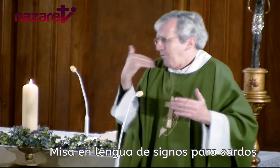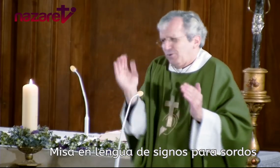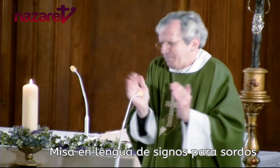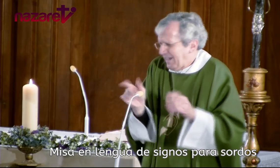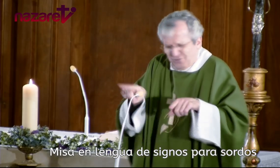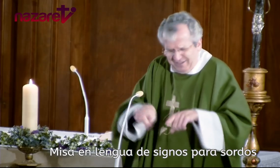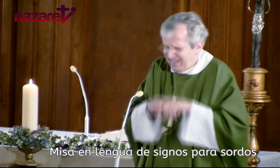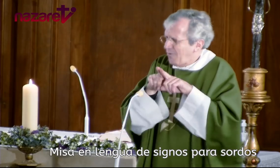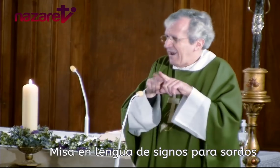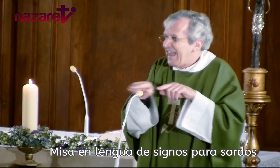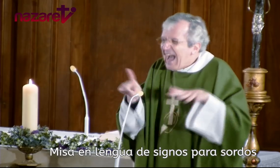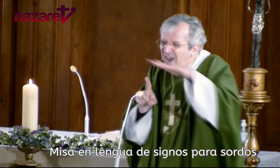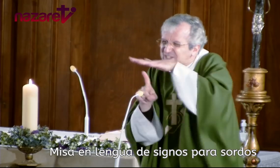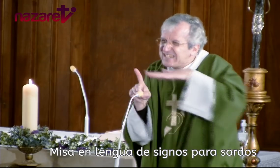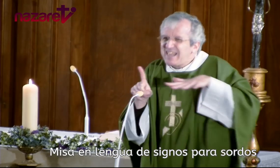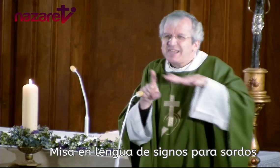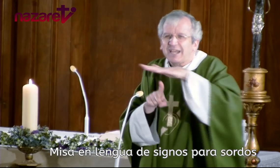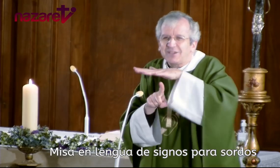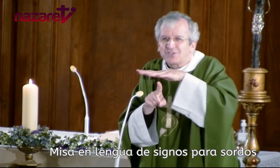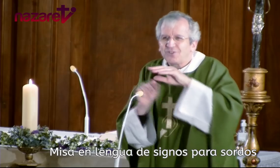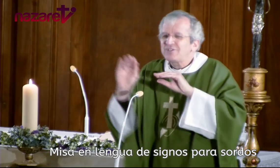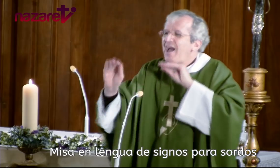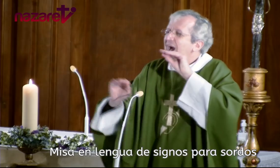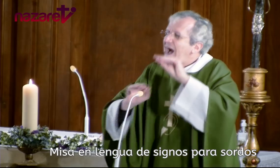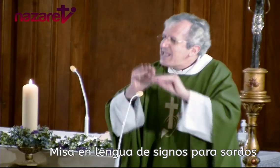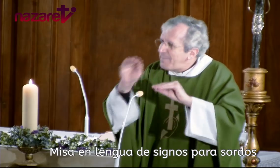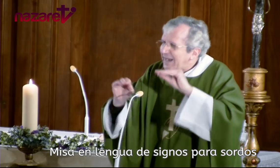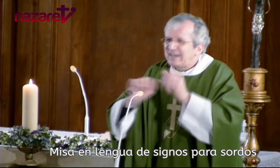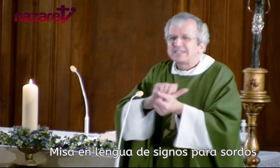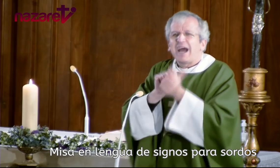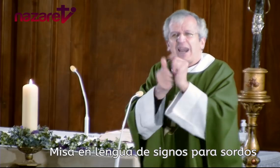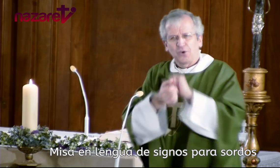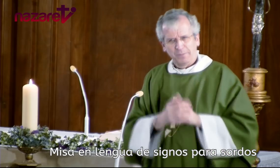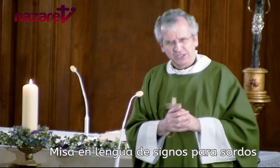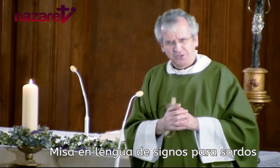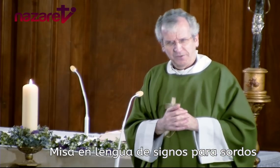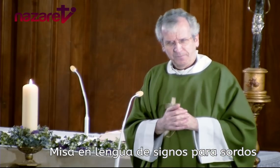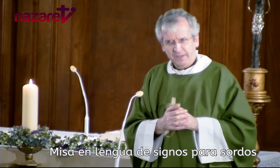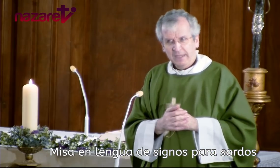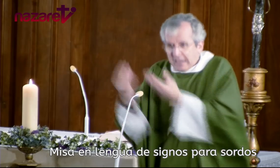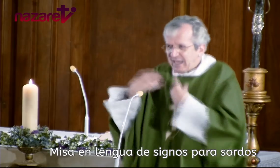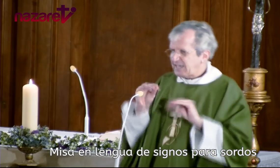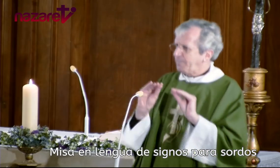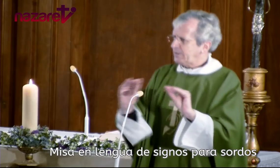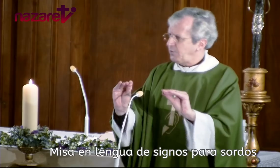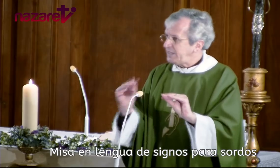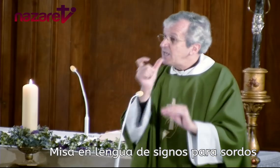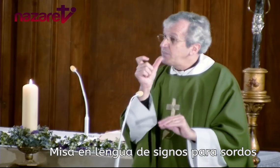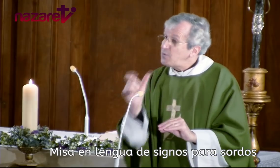pueblos pequeños, da igual, a los que están cerca de nosotros, a llamarles a la conversión y a ser portadores de una